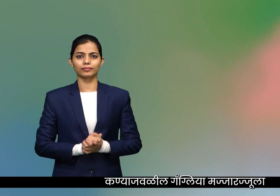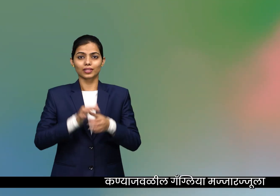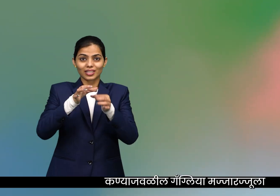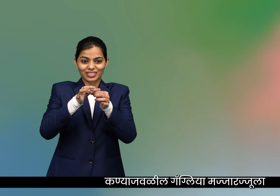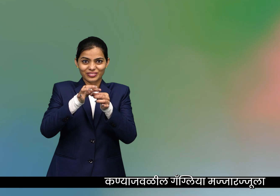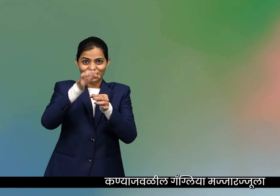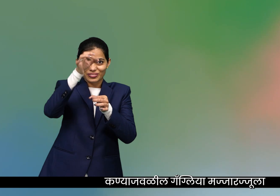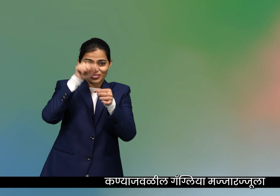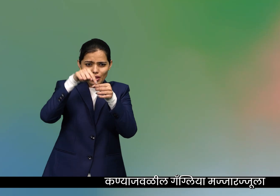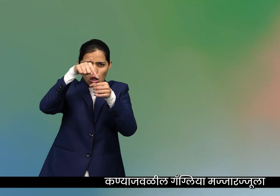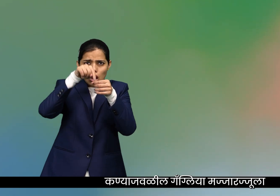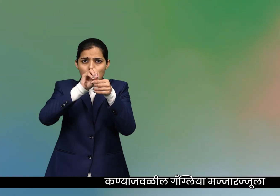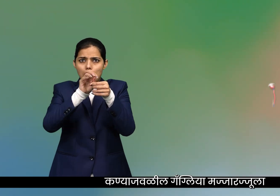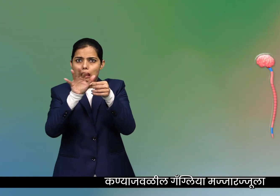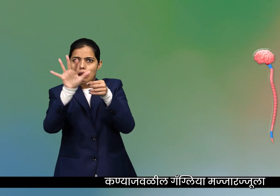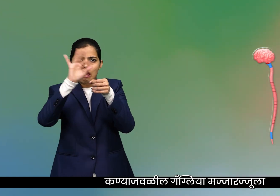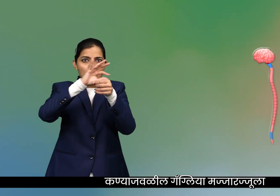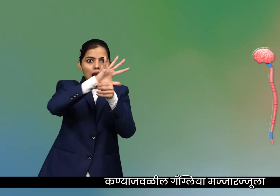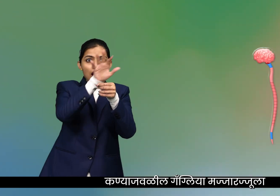कण्याजवळील गँग्लिया मज्जारज्जूला